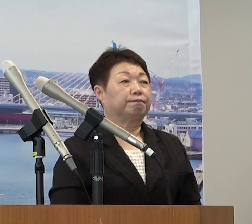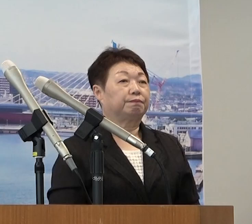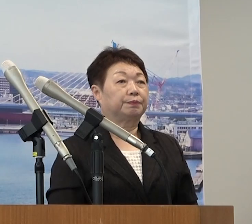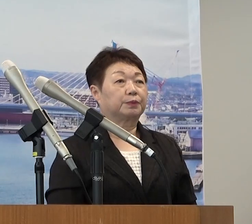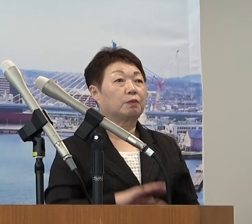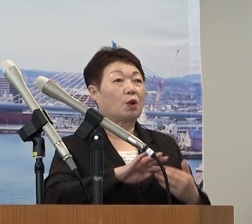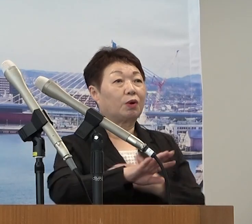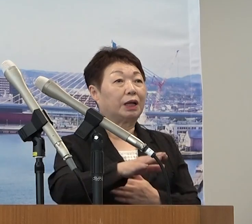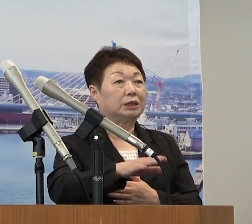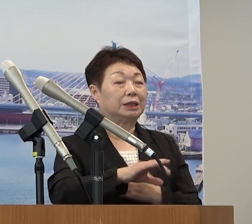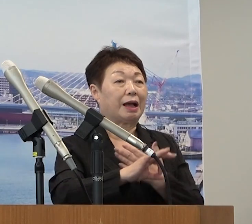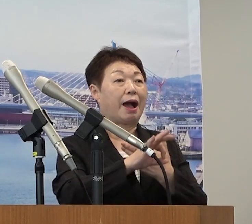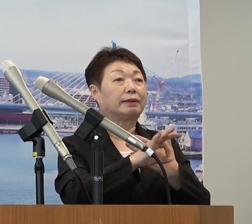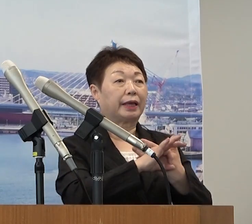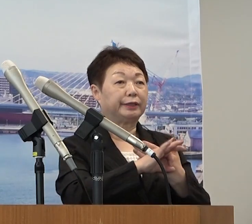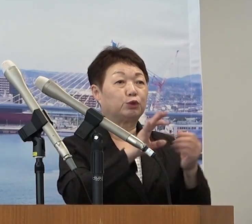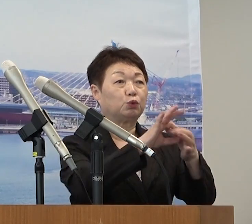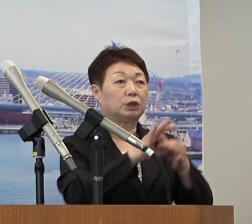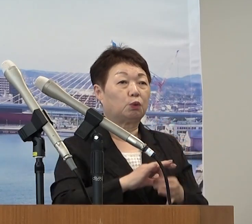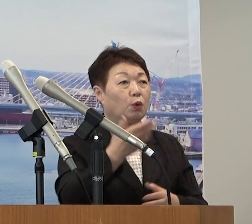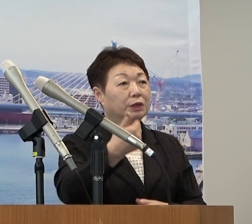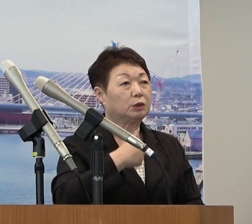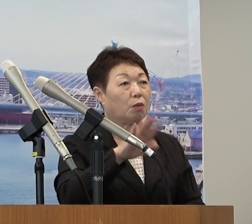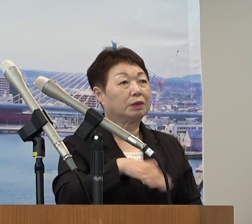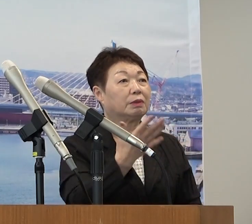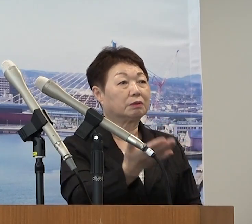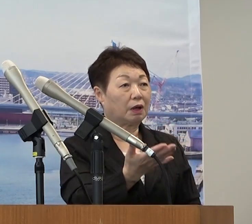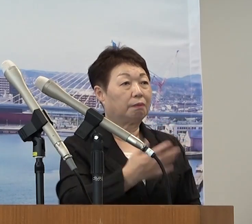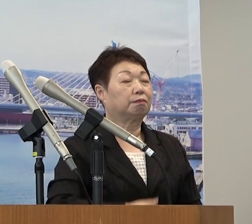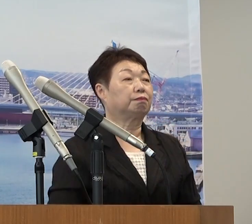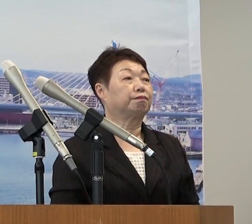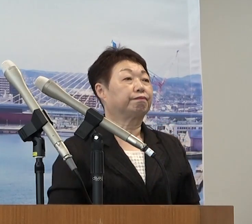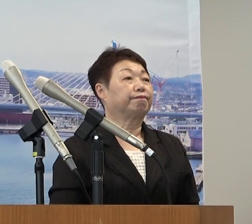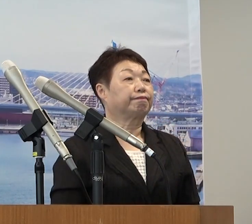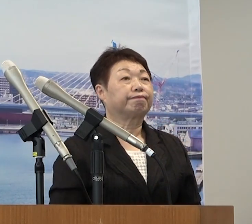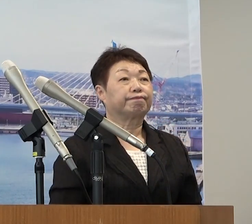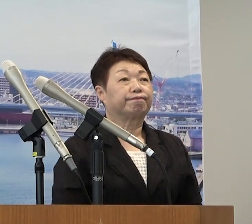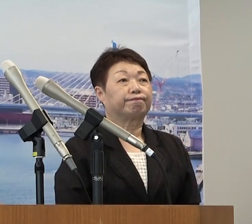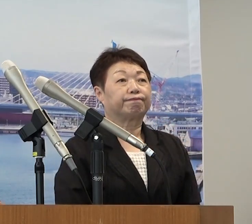はい、他に案件に関してご質問はございませんか。